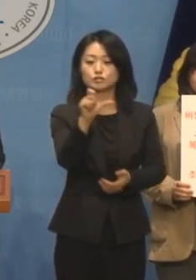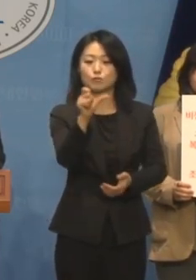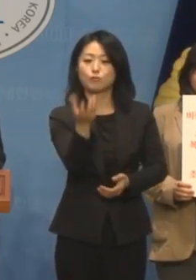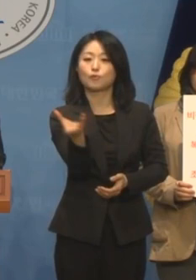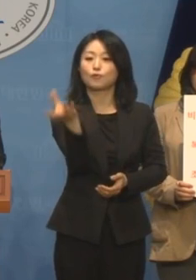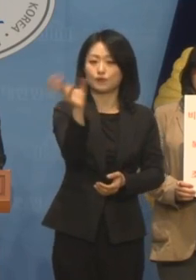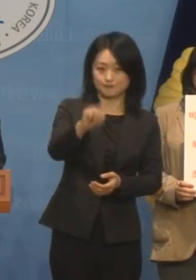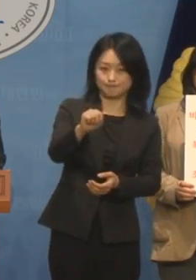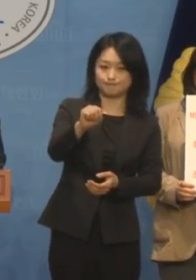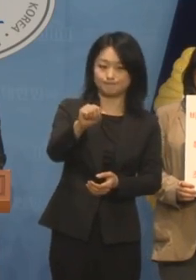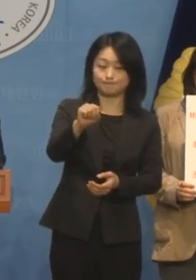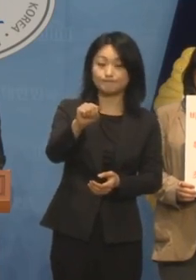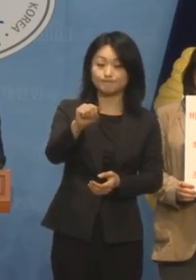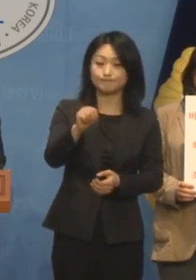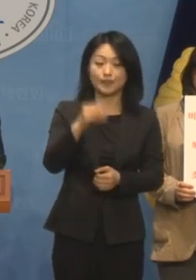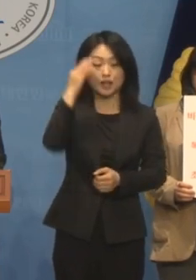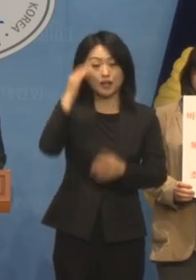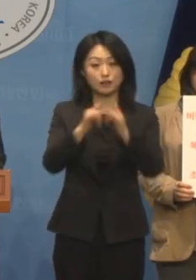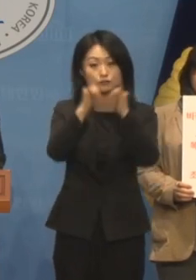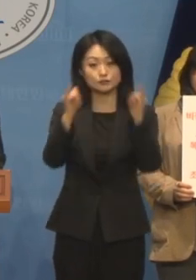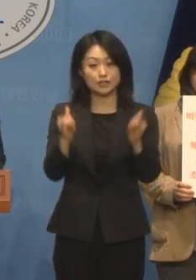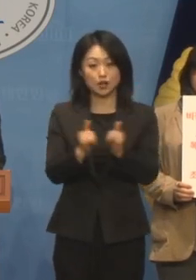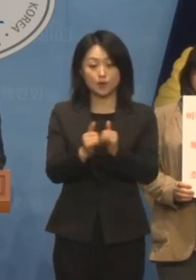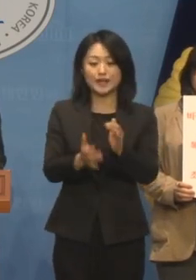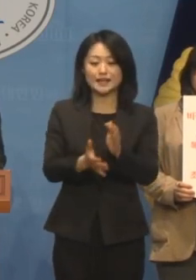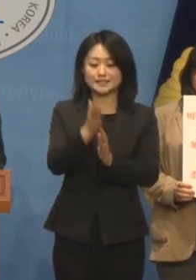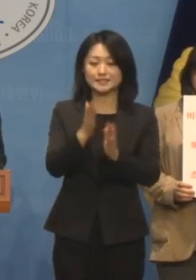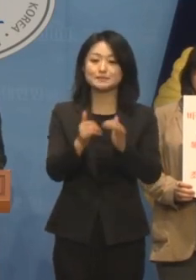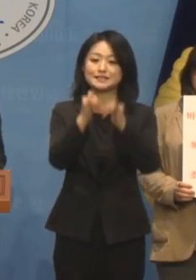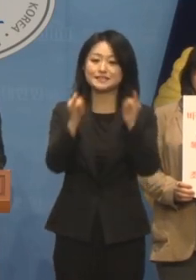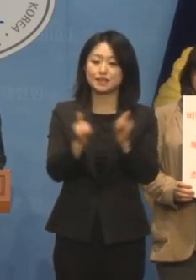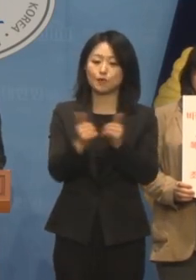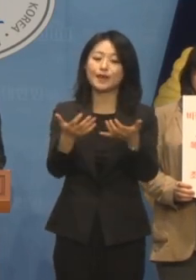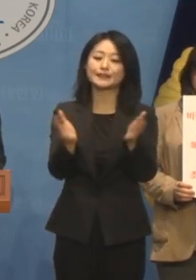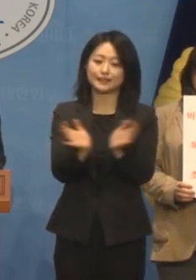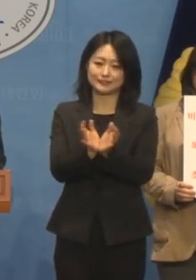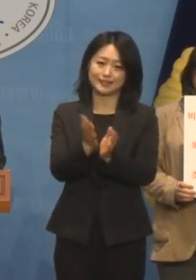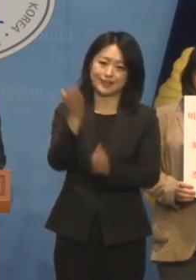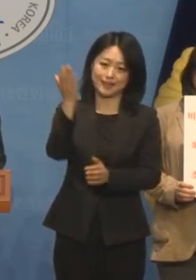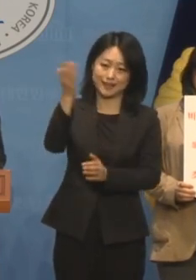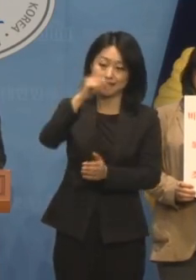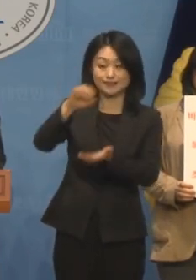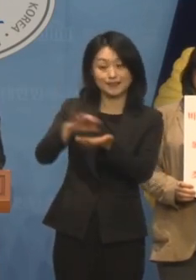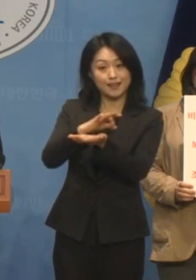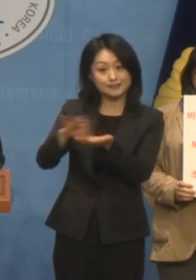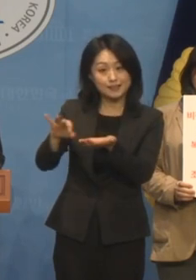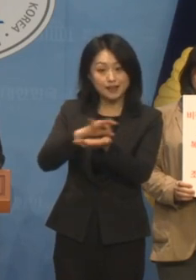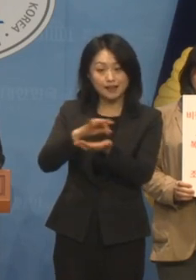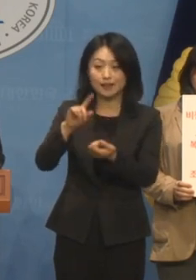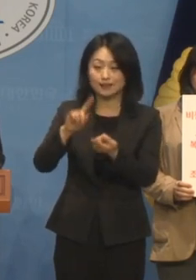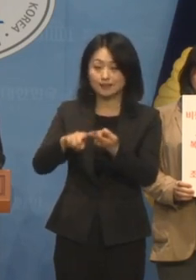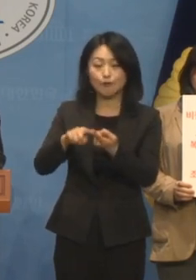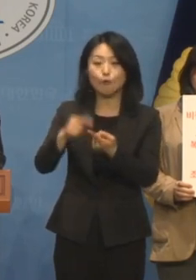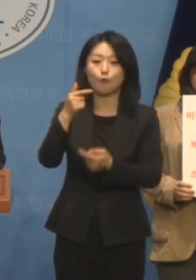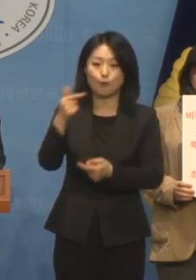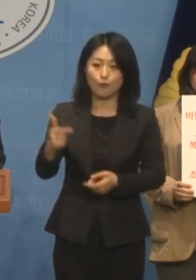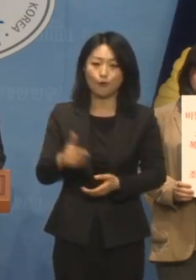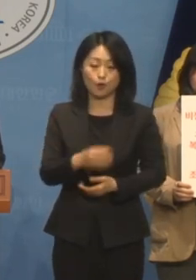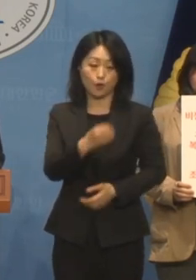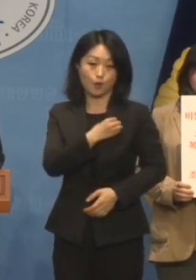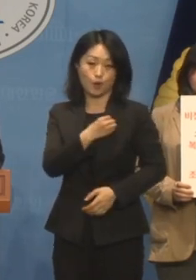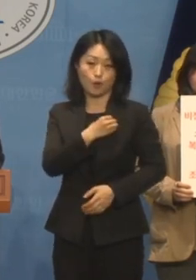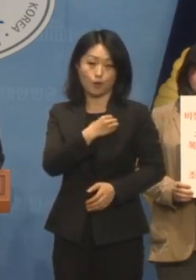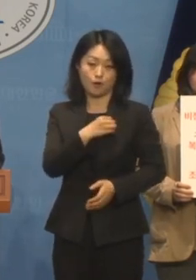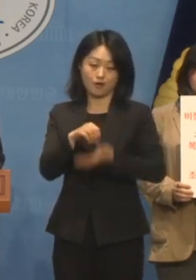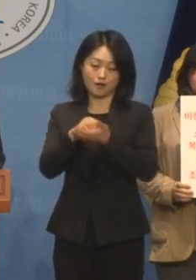동물보호 단체의 규모를 넘어서 한국 사회의 대표적인 시민 사회 단체 중에 재정 규모로 보면 하나가 됐고 회원도 2만